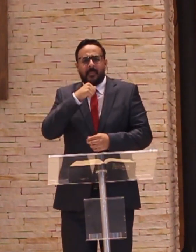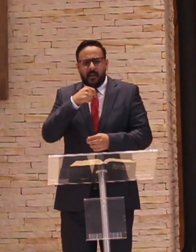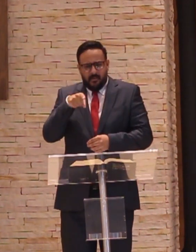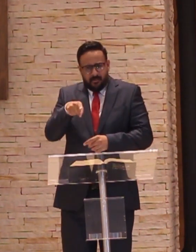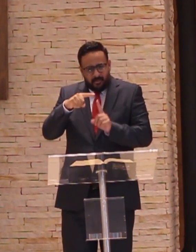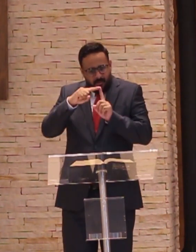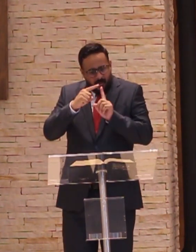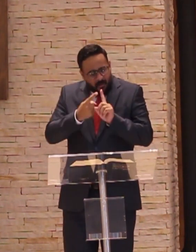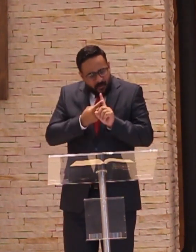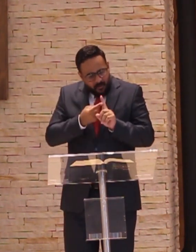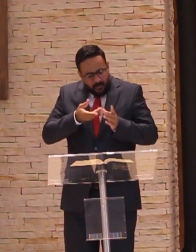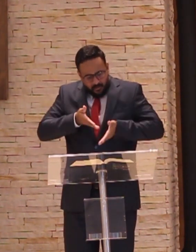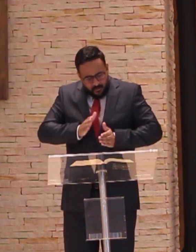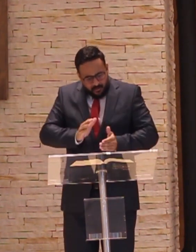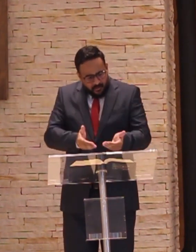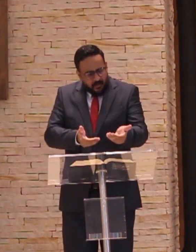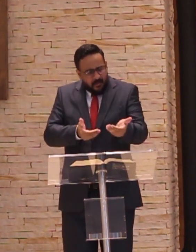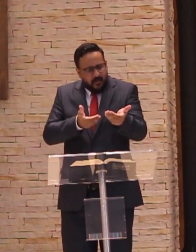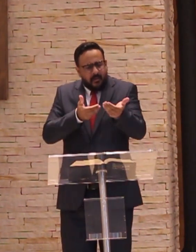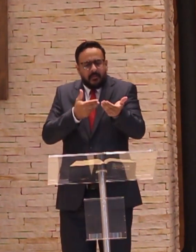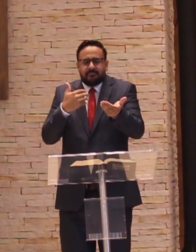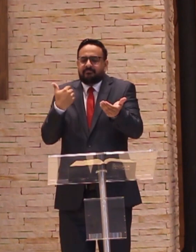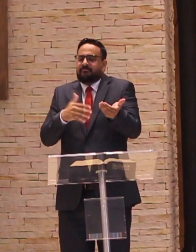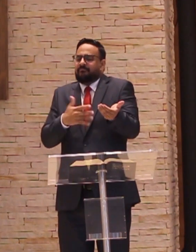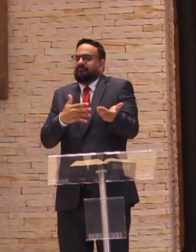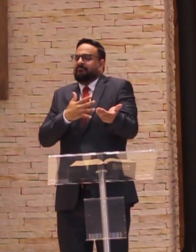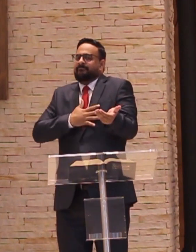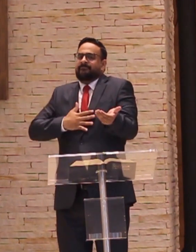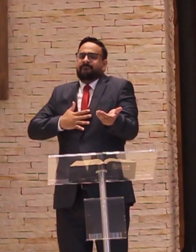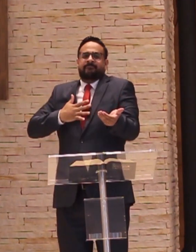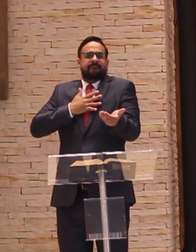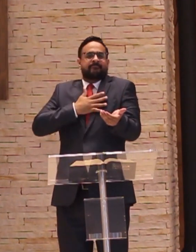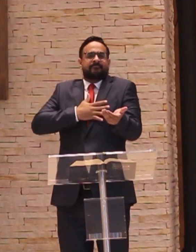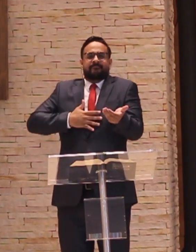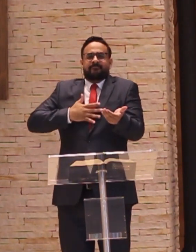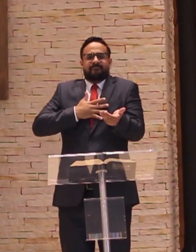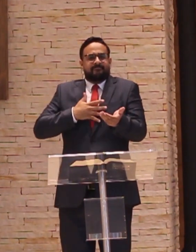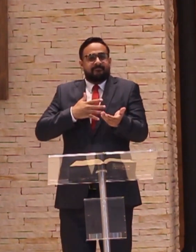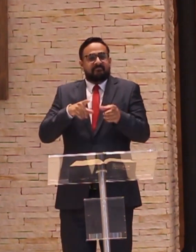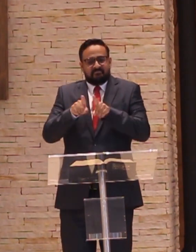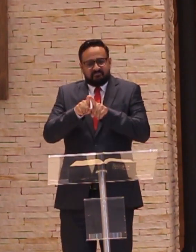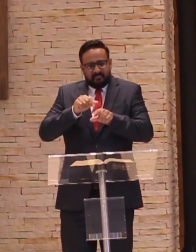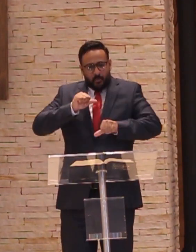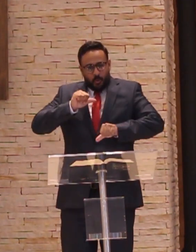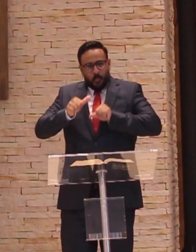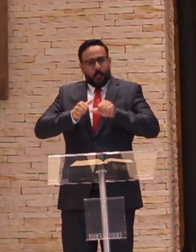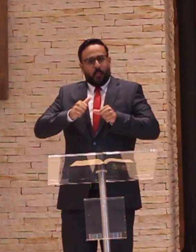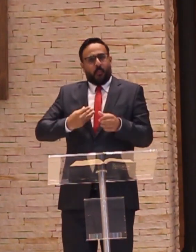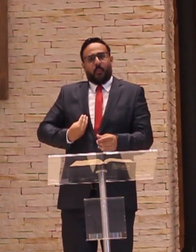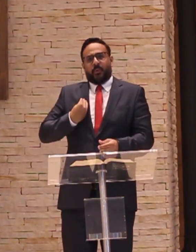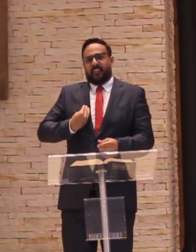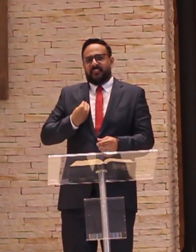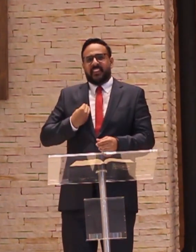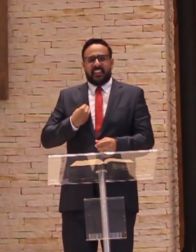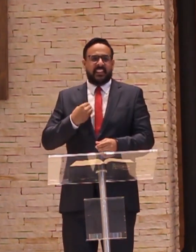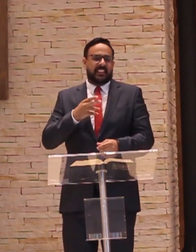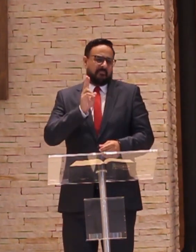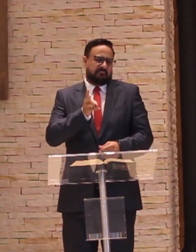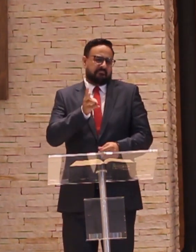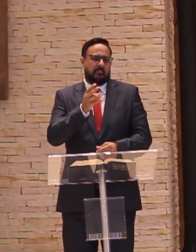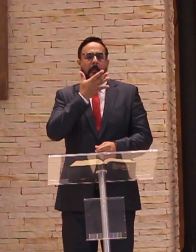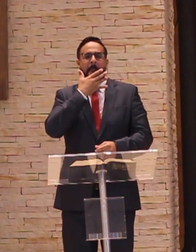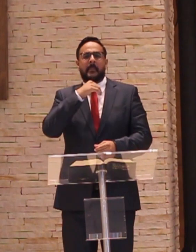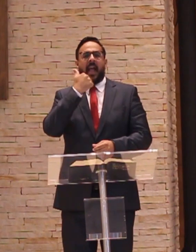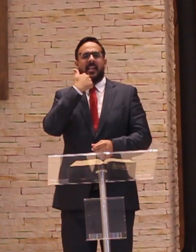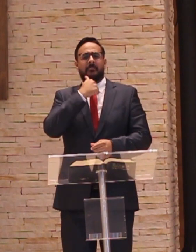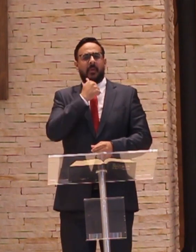Os filhos são presentes que Deus concede aos pais, às mães, para que eles se sintam felizes e